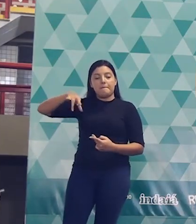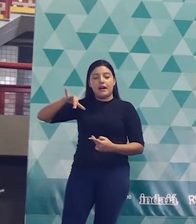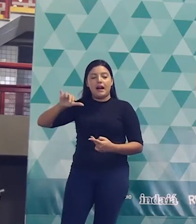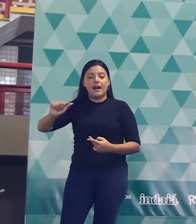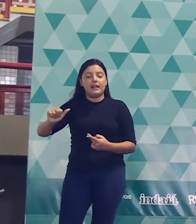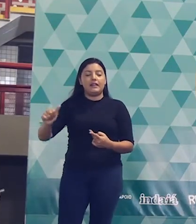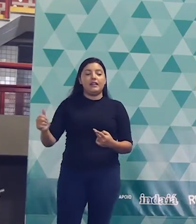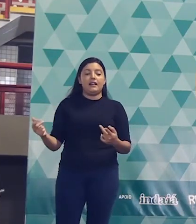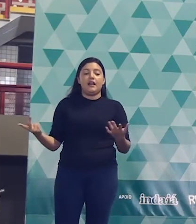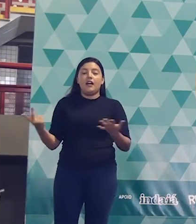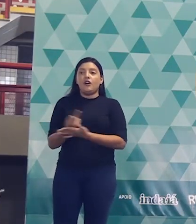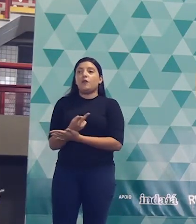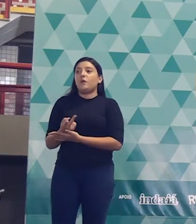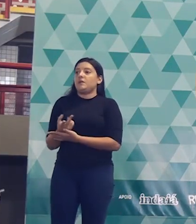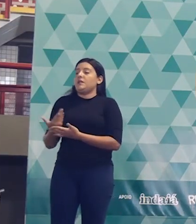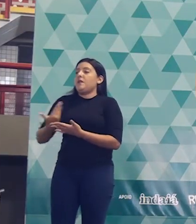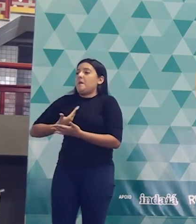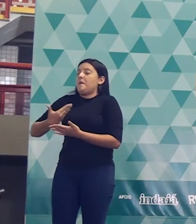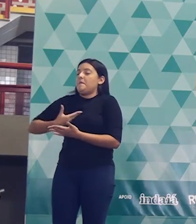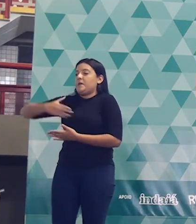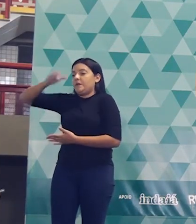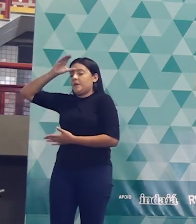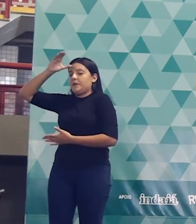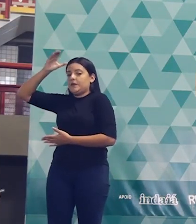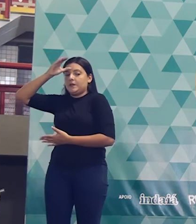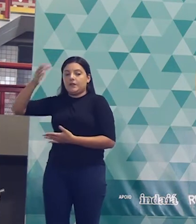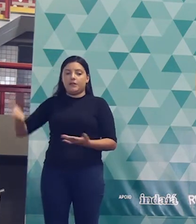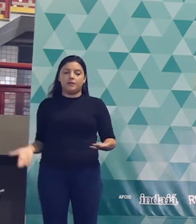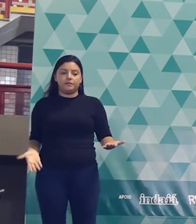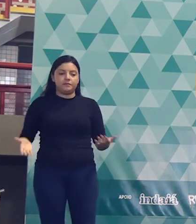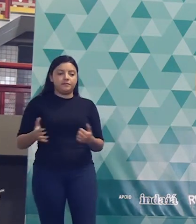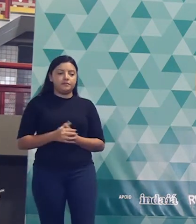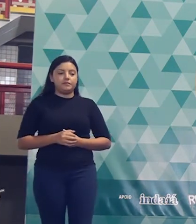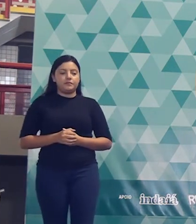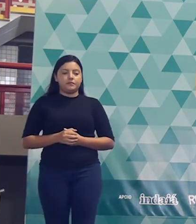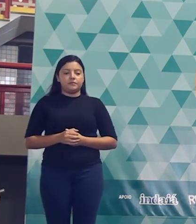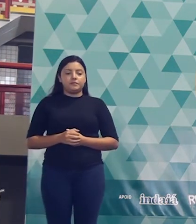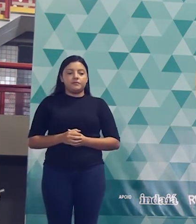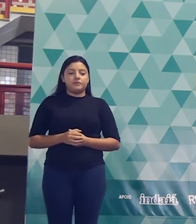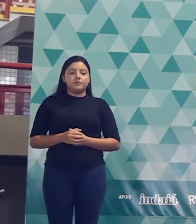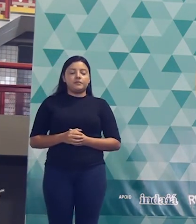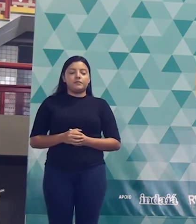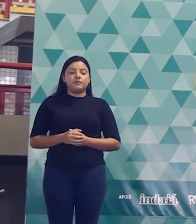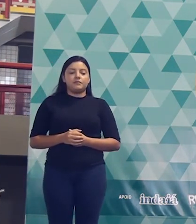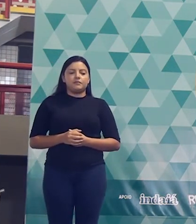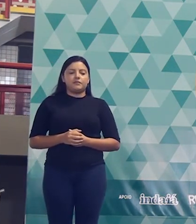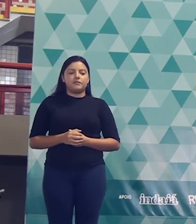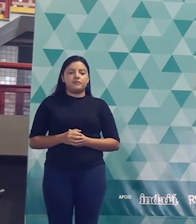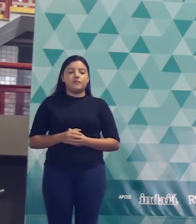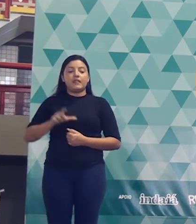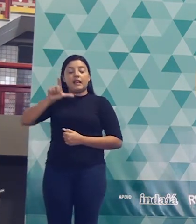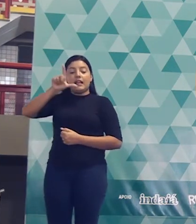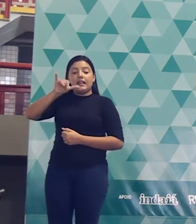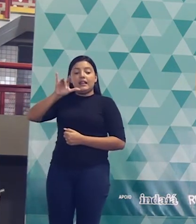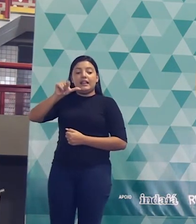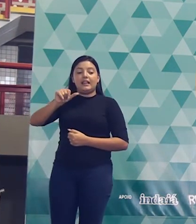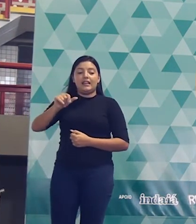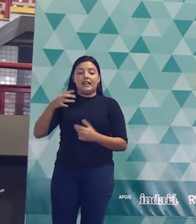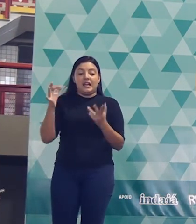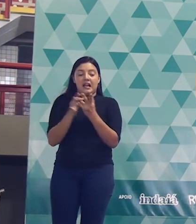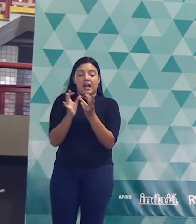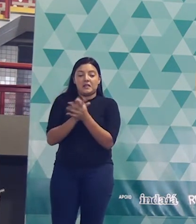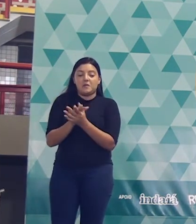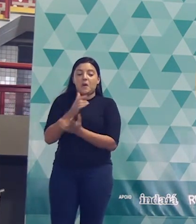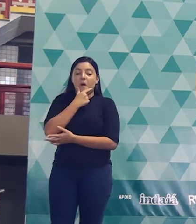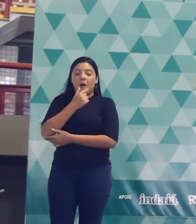Joaquim suicidou-se e Lili casou com J. Pinto Fernandes, que não tinha entrado na história. E aí?